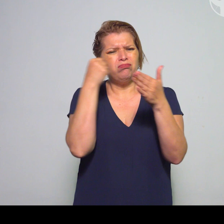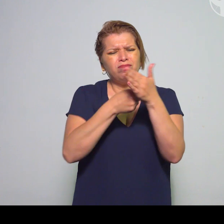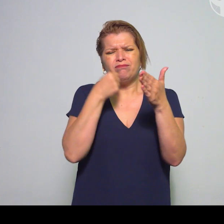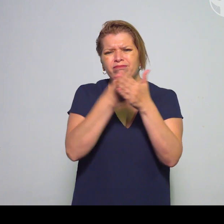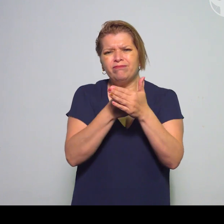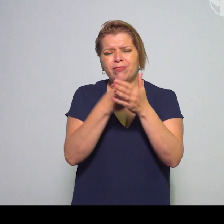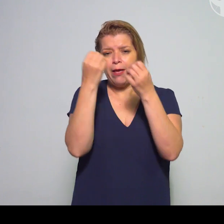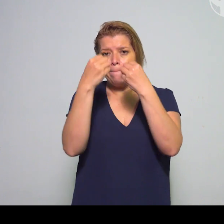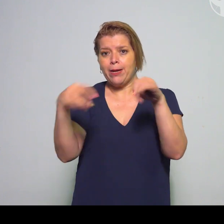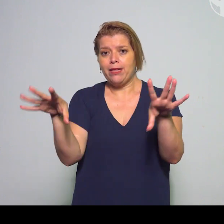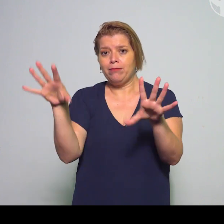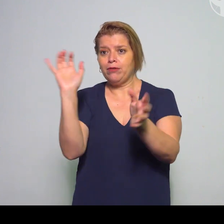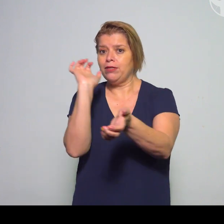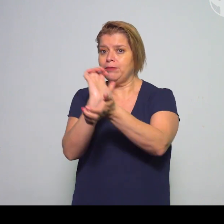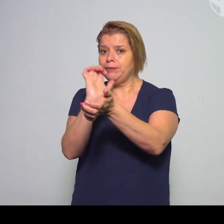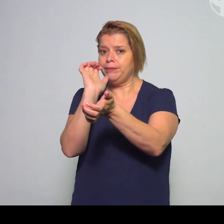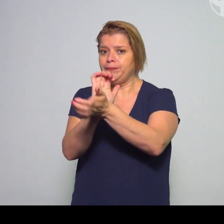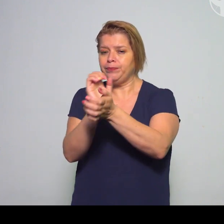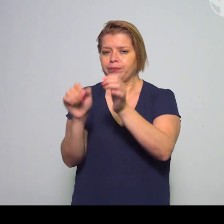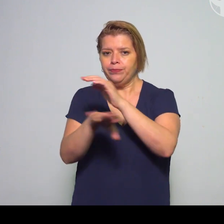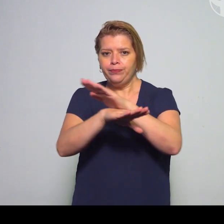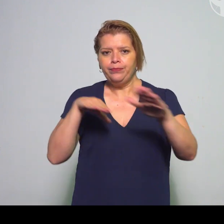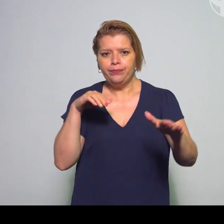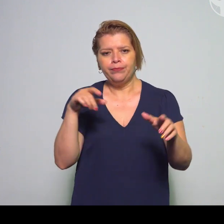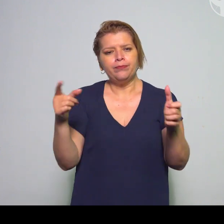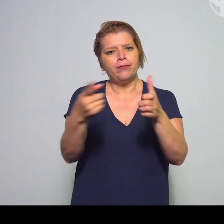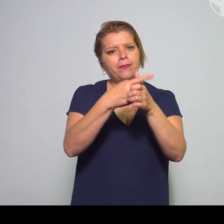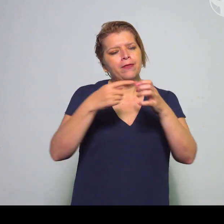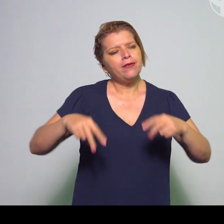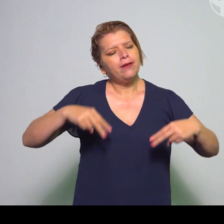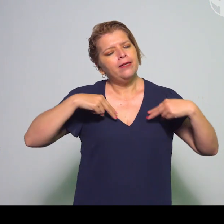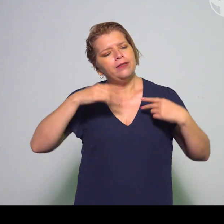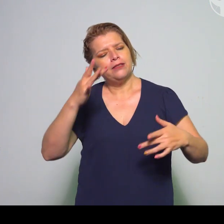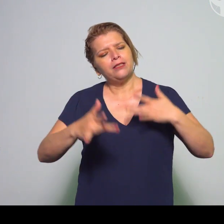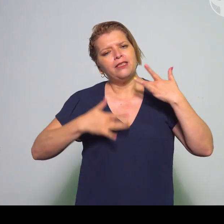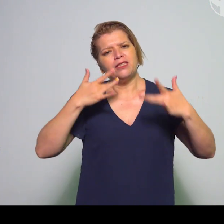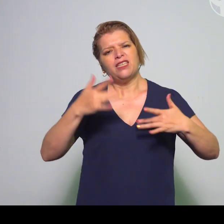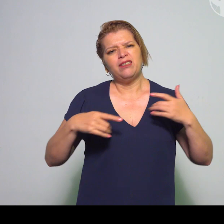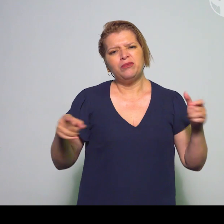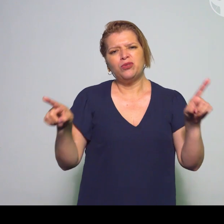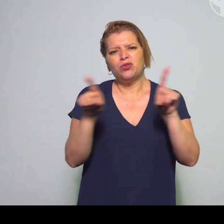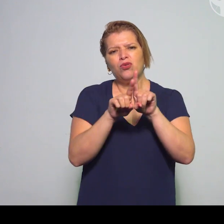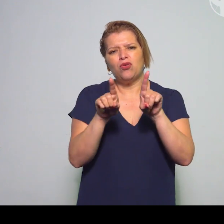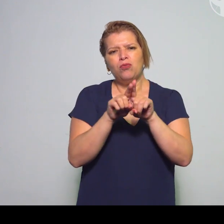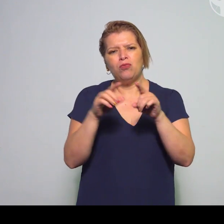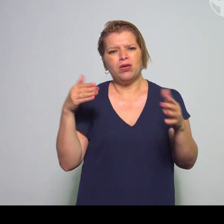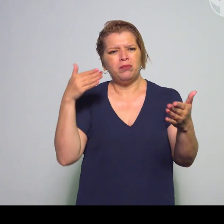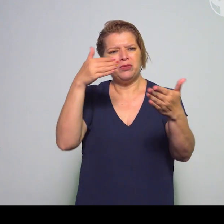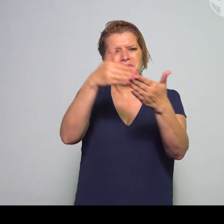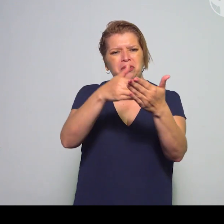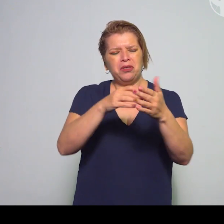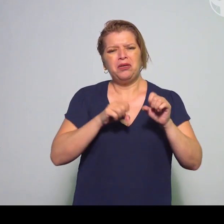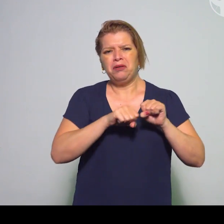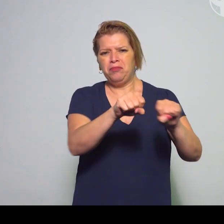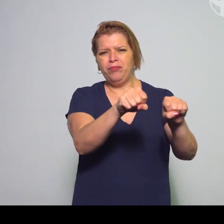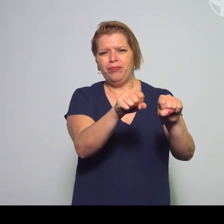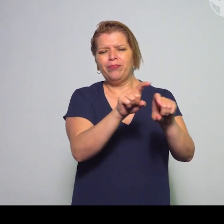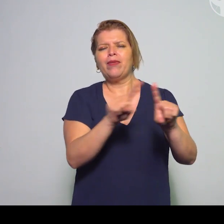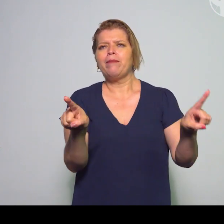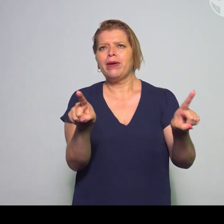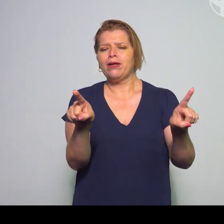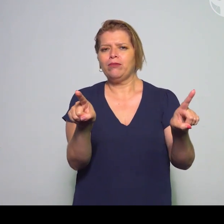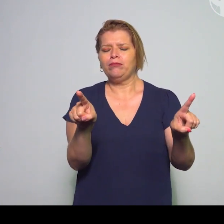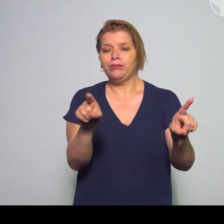presión, que hasta perdimos la esperanza de salir con vida. Nos sentíamos como sentenciados a muerte, pero